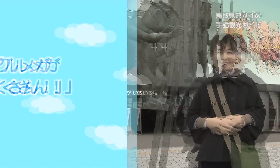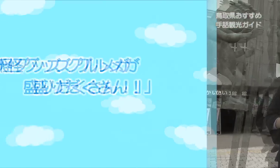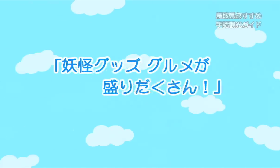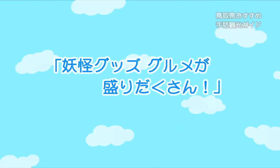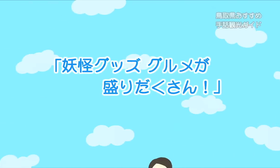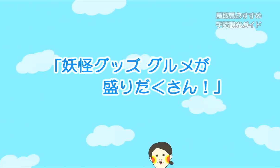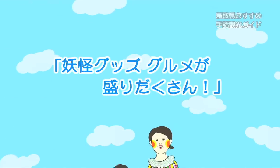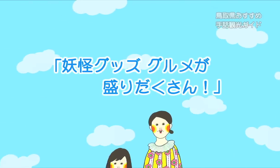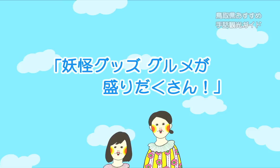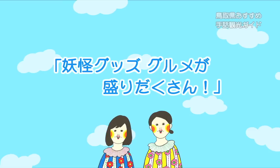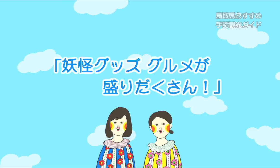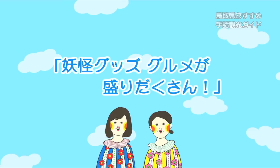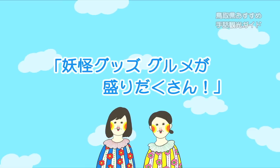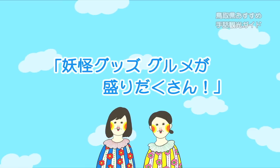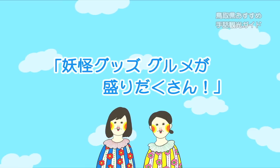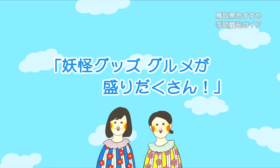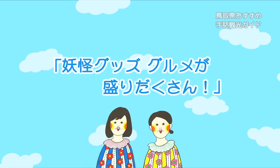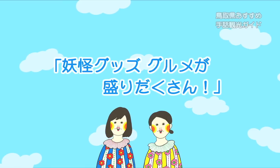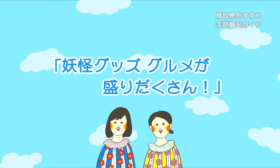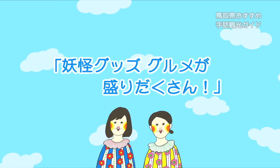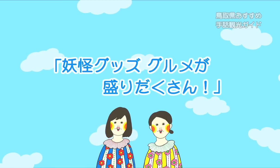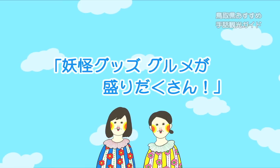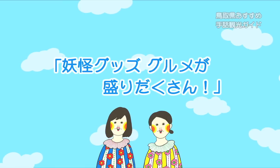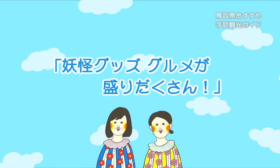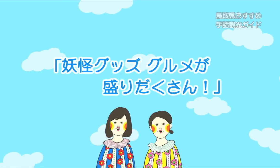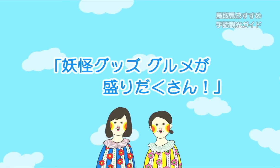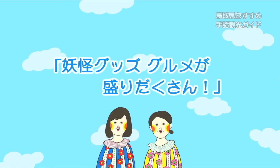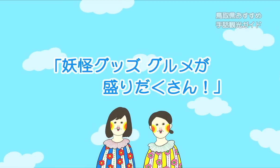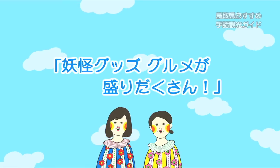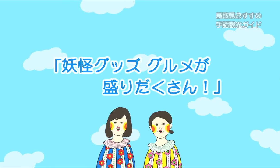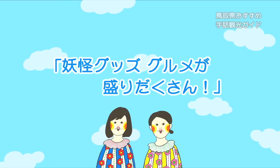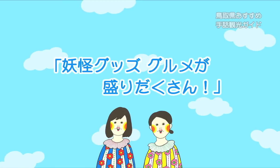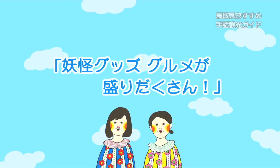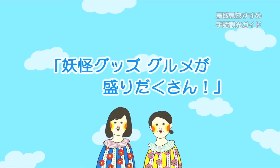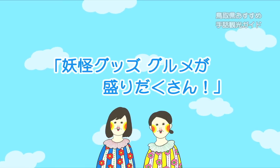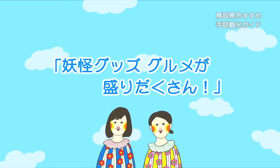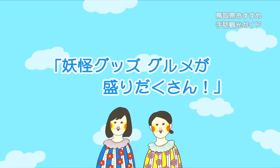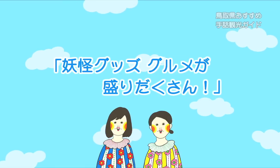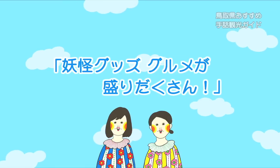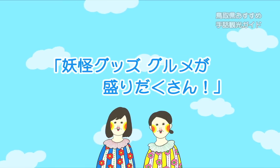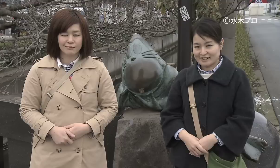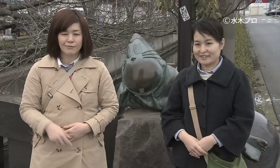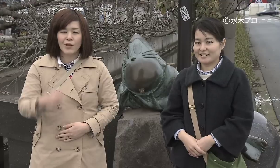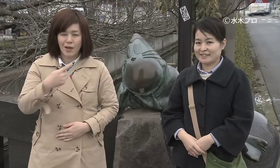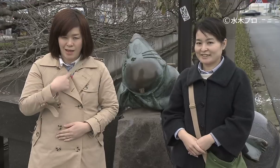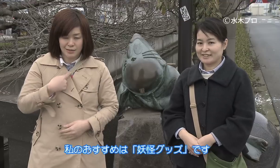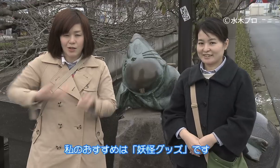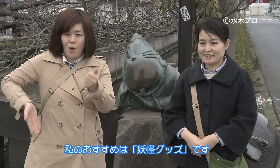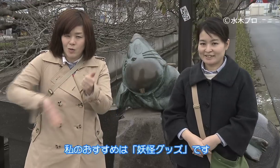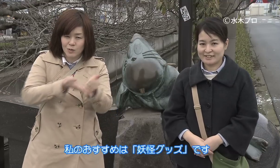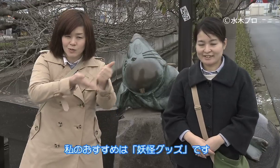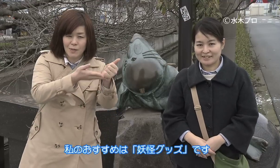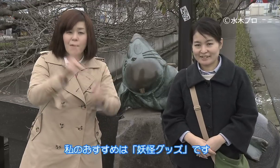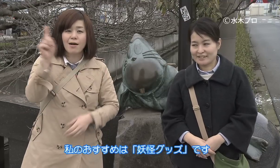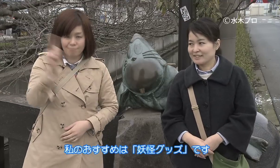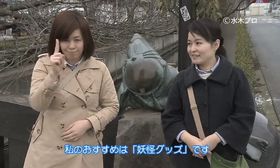よ妖怪グッズグルメが盛り沢さん織田さん私のおすめ